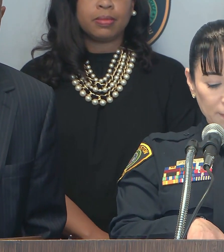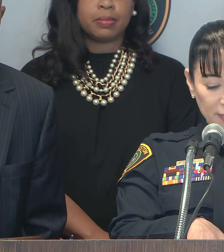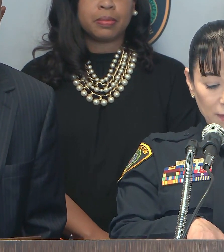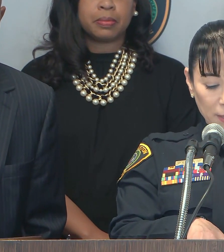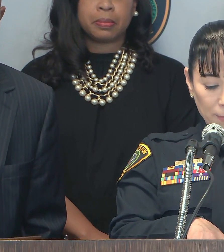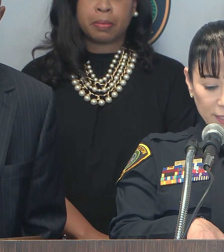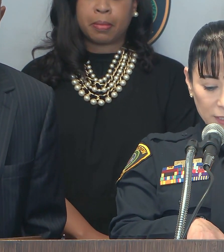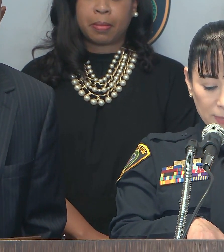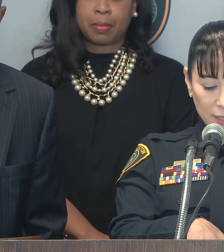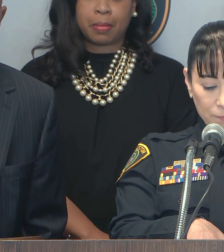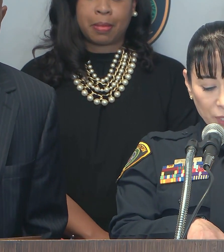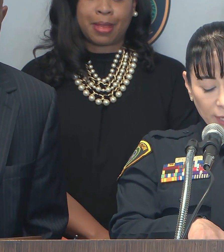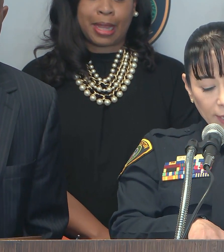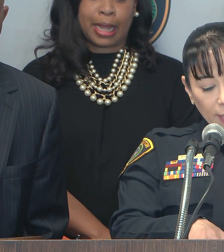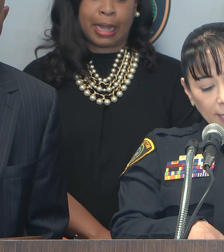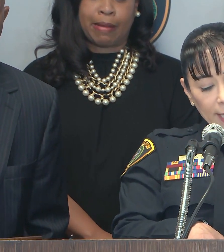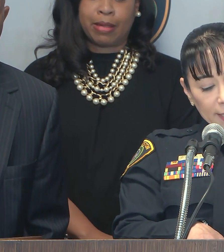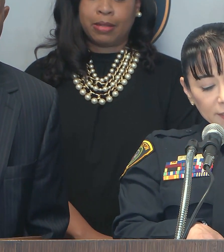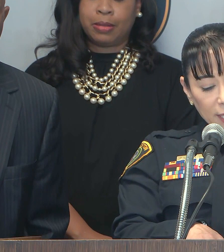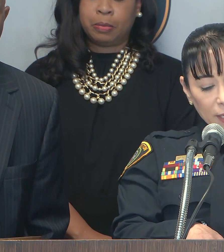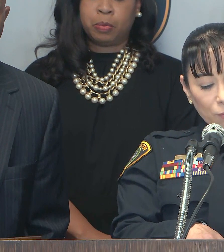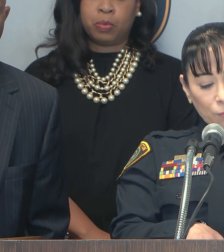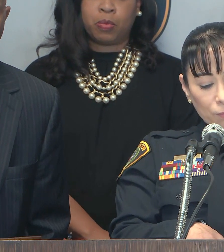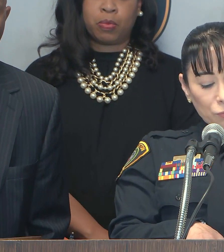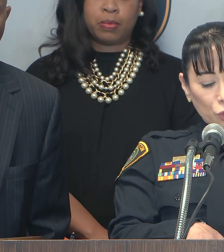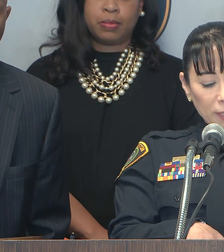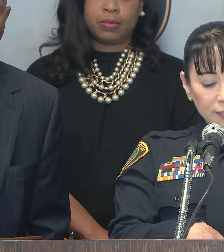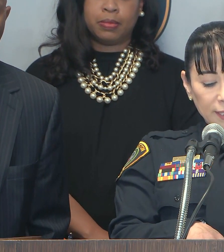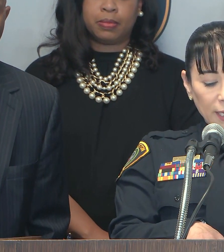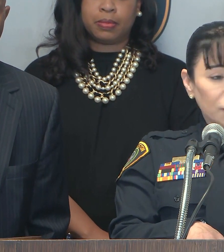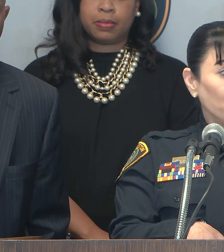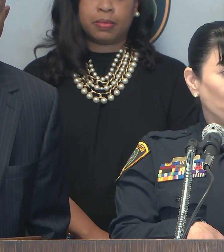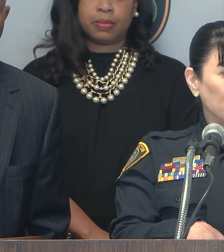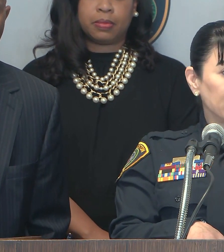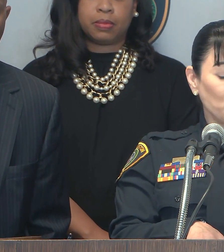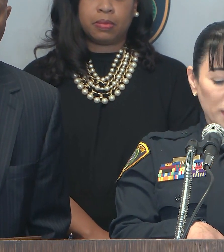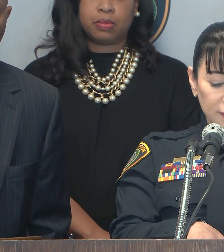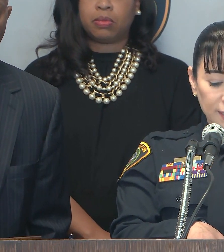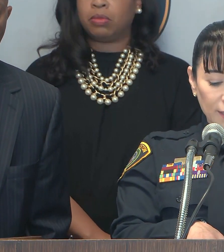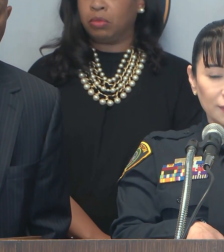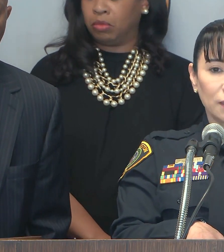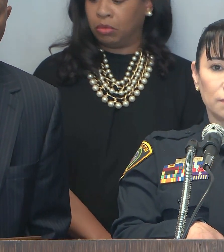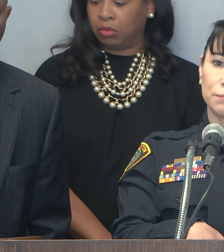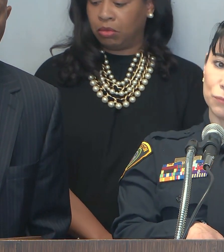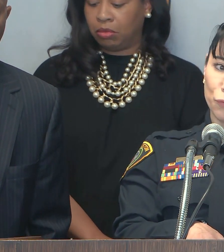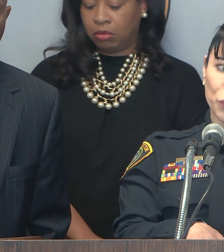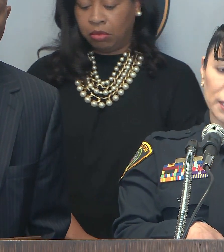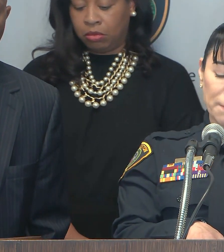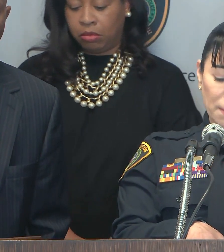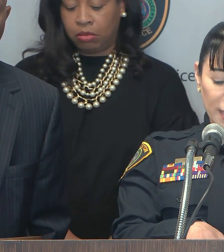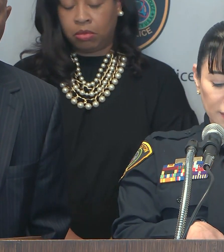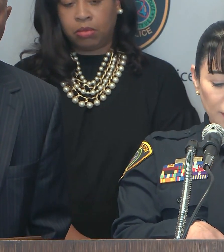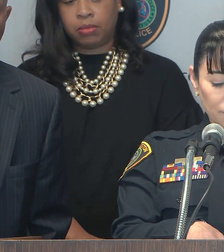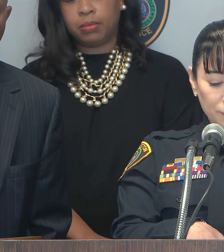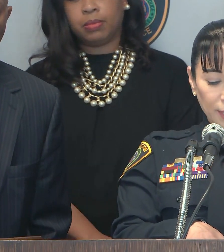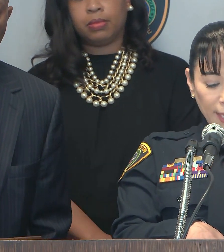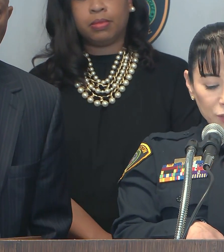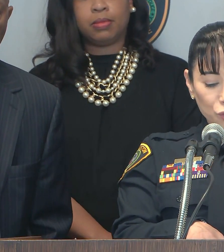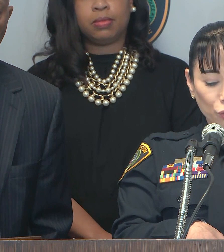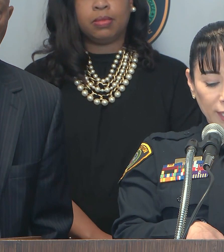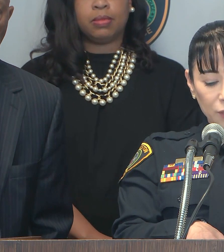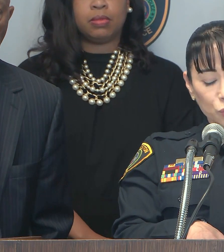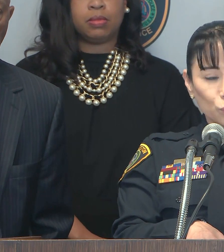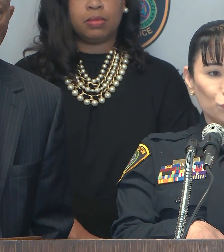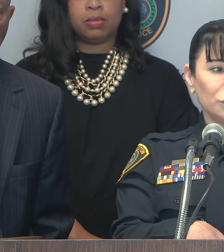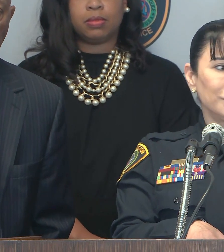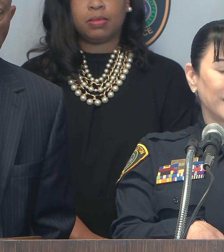arrestarlos inmediatamente. En áreas de violencia doméstica, afortunadamente,